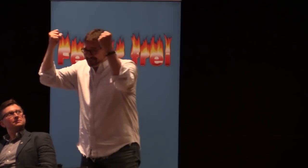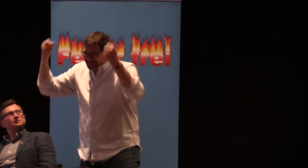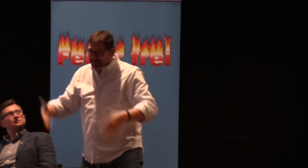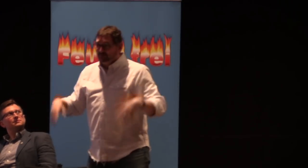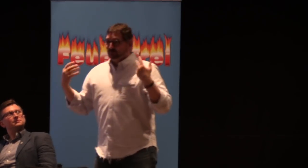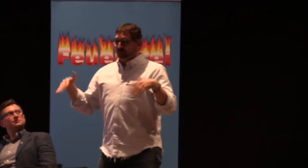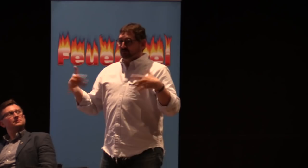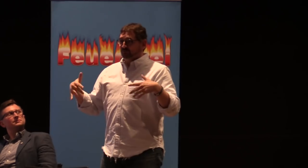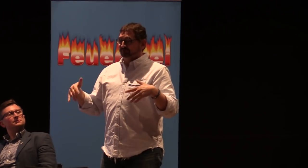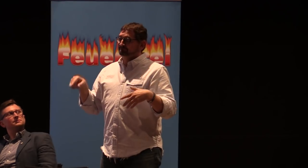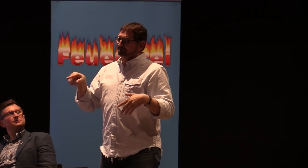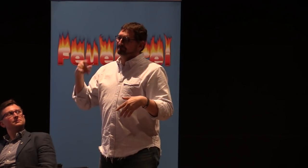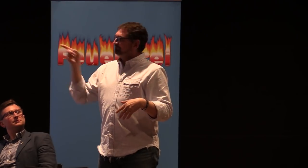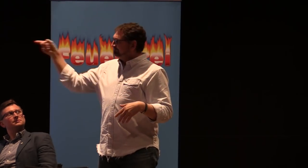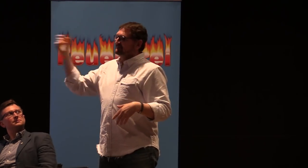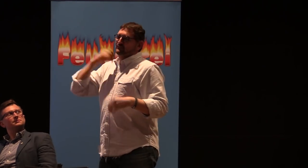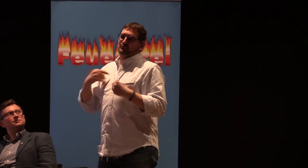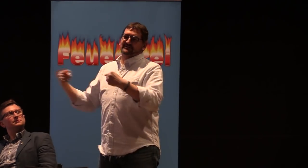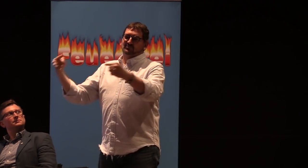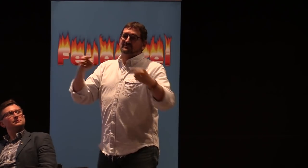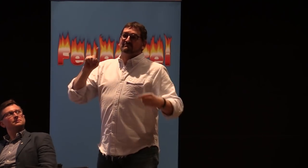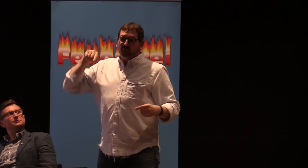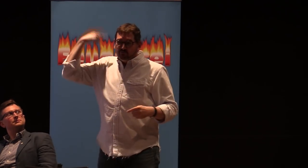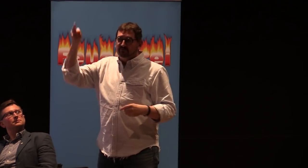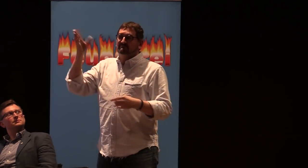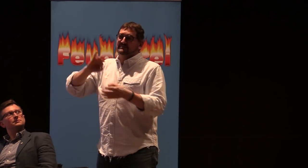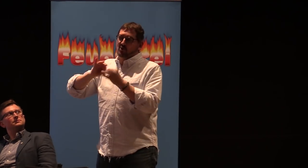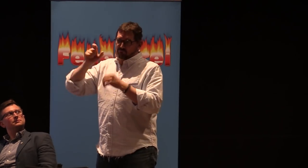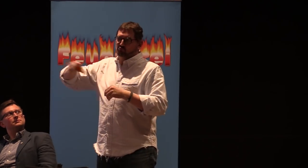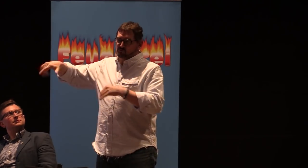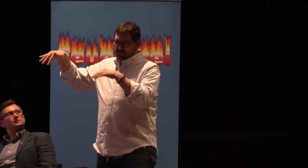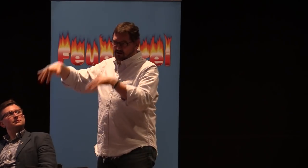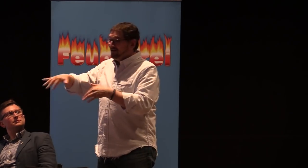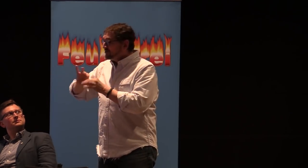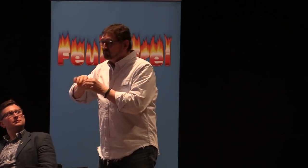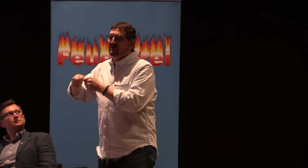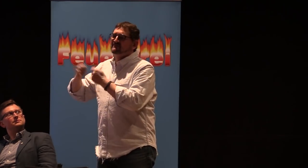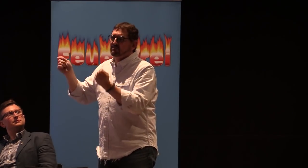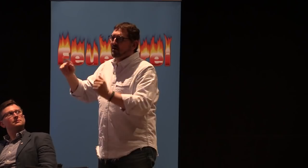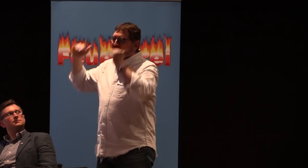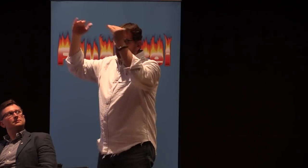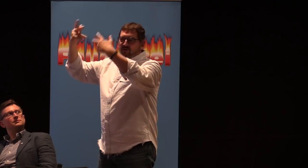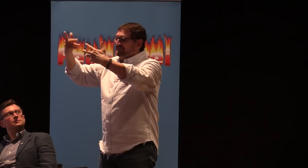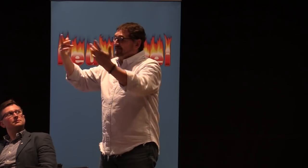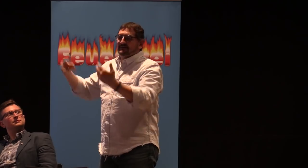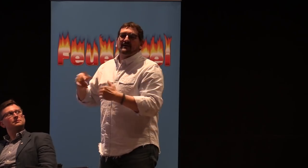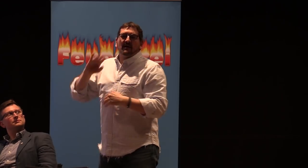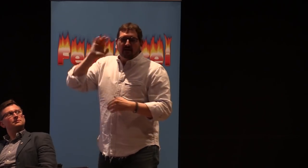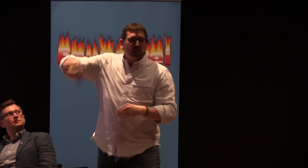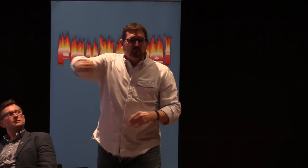dann ihren Abschluss haben, wollen die Gebärdensprachdolmetscher wiederum Geld von uns haben fürs Dolmetschen. Also es werden einige Dolmetscher mit dabei sein